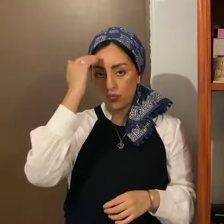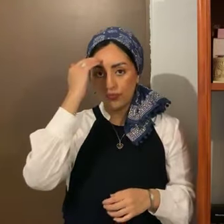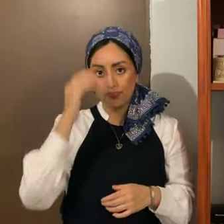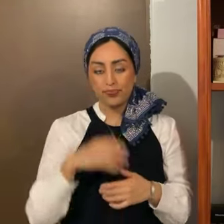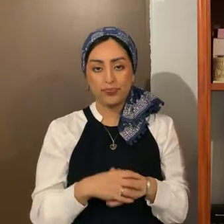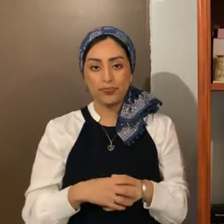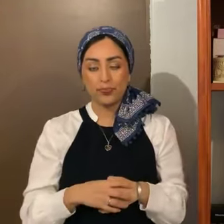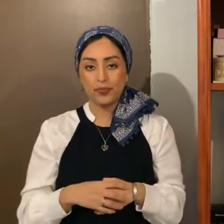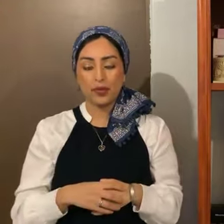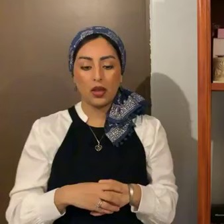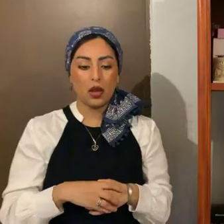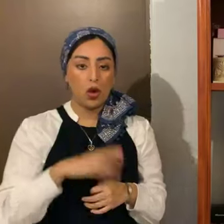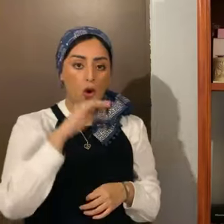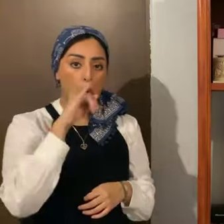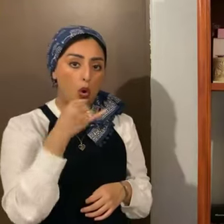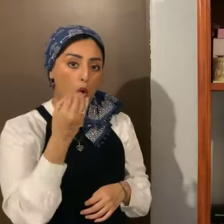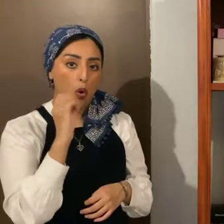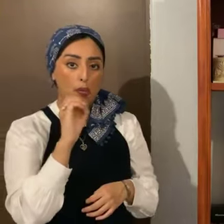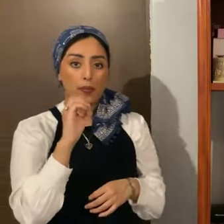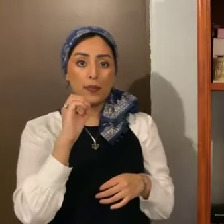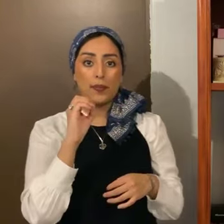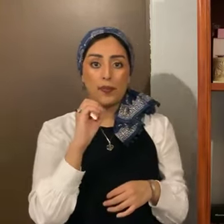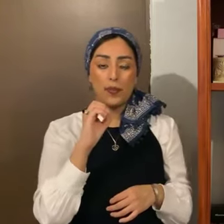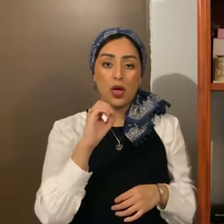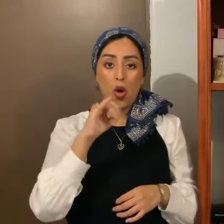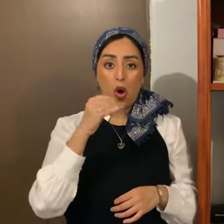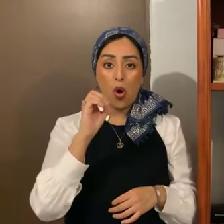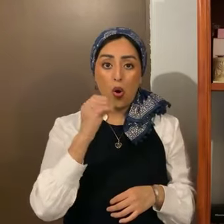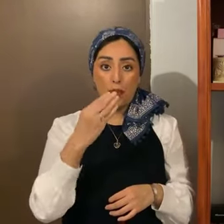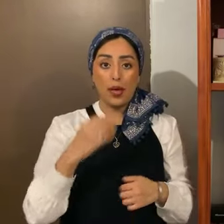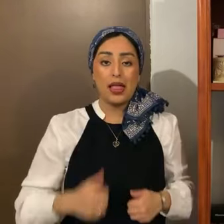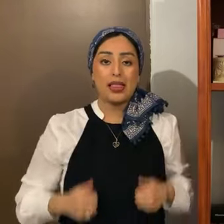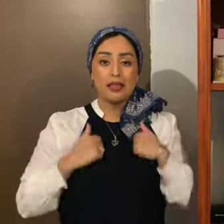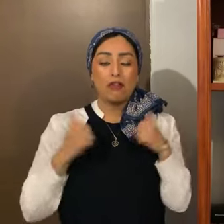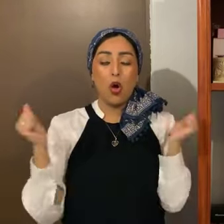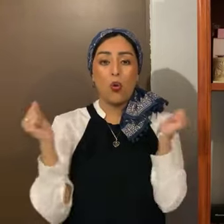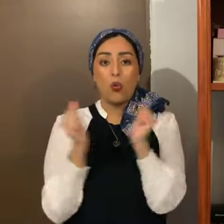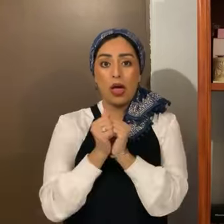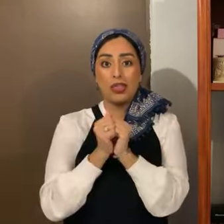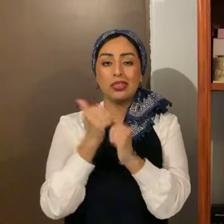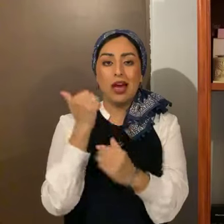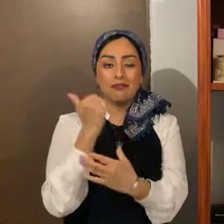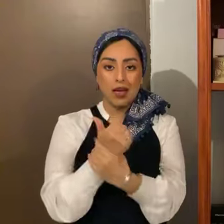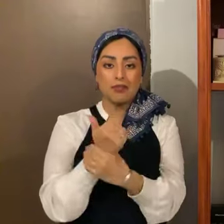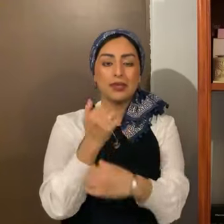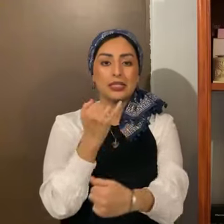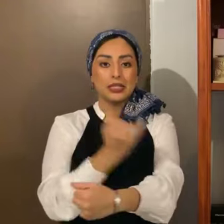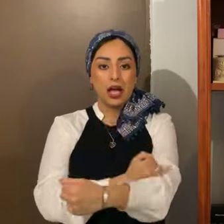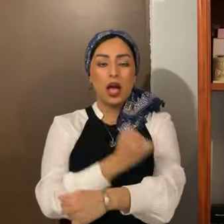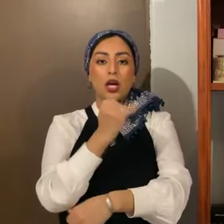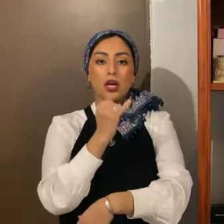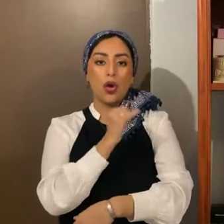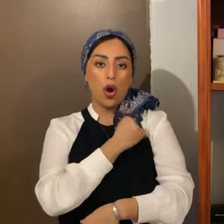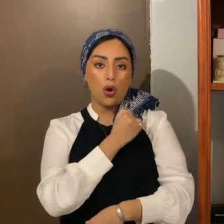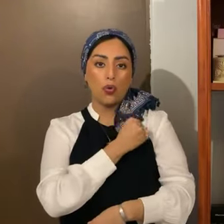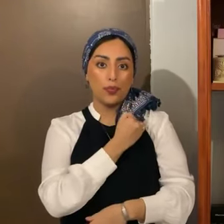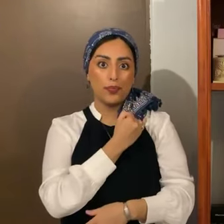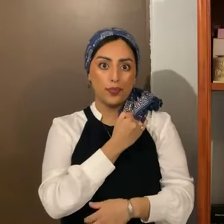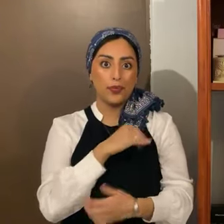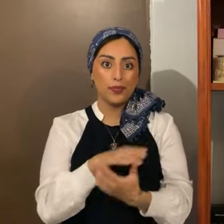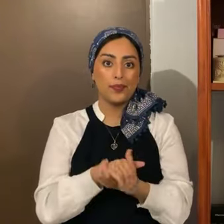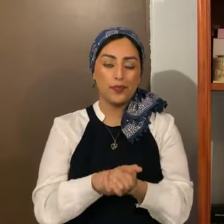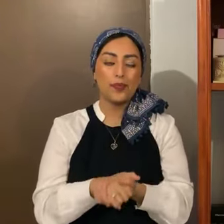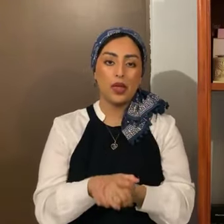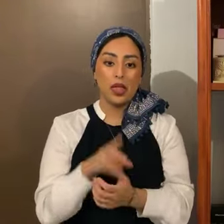Job fue contemporáneo de los patriarcas Abraham, Isaac y Jacob. ¿Cómo no lo iba a conocer? Y